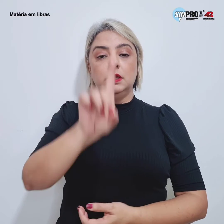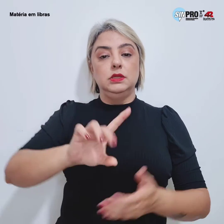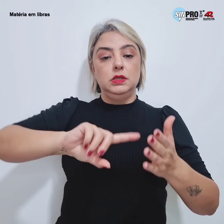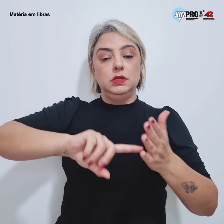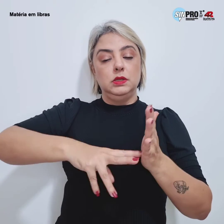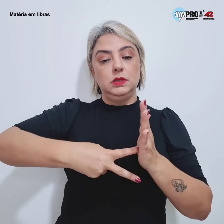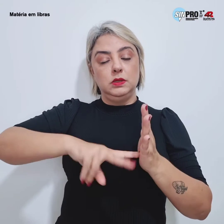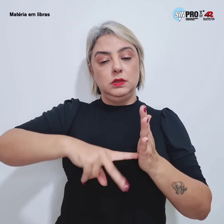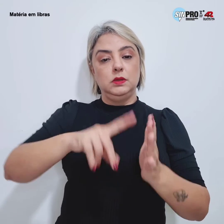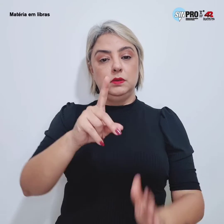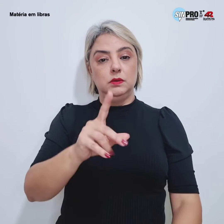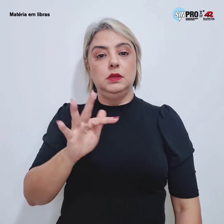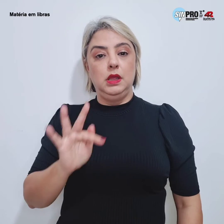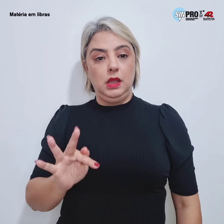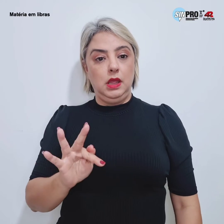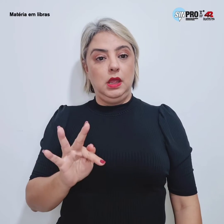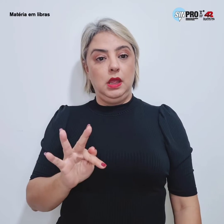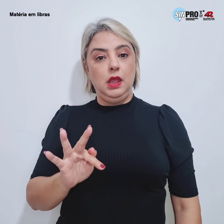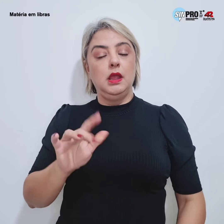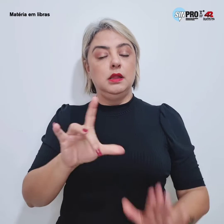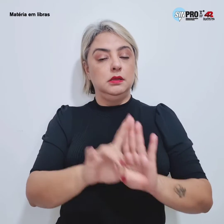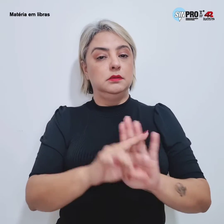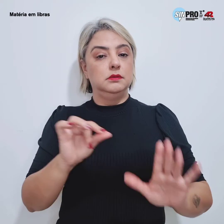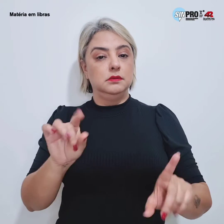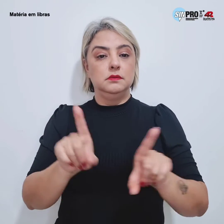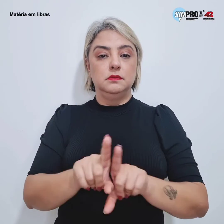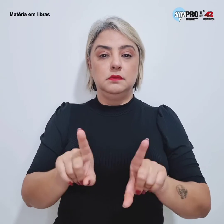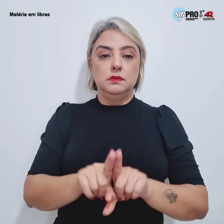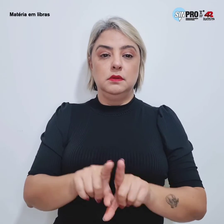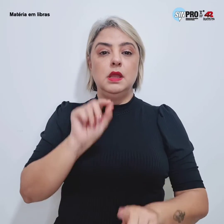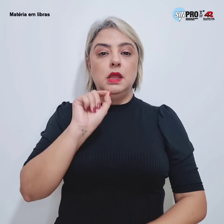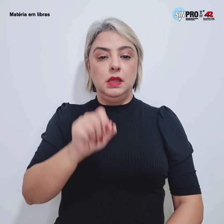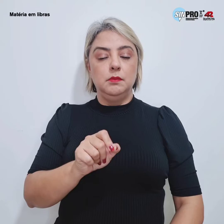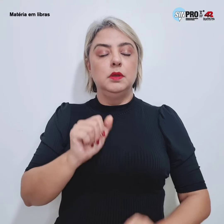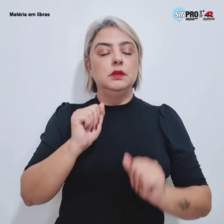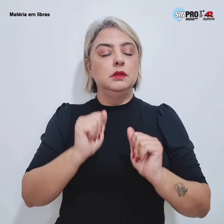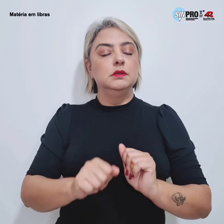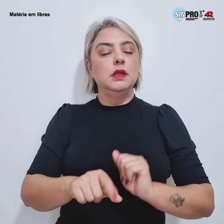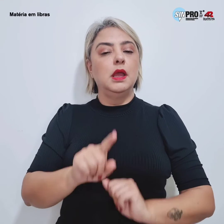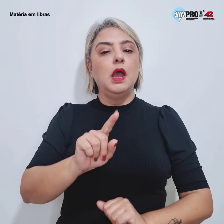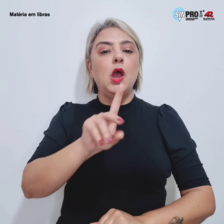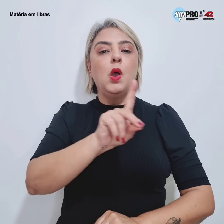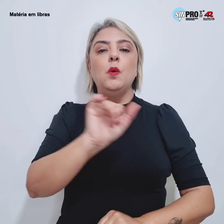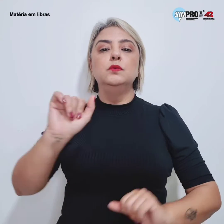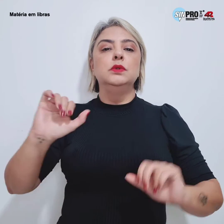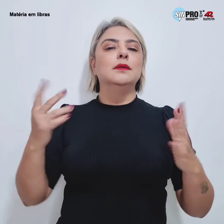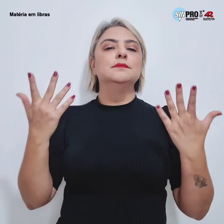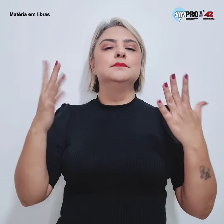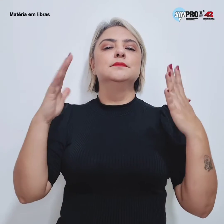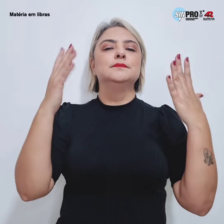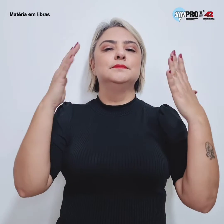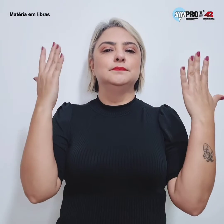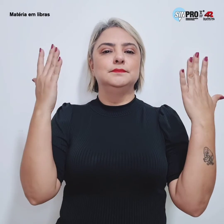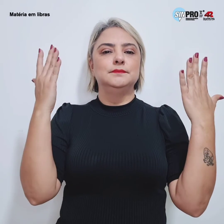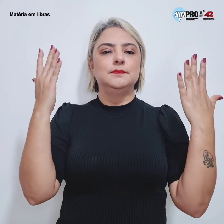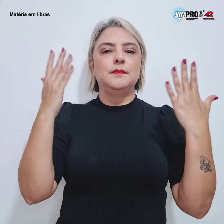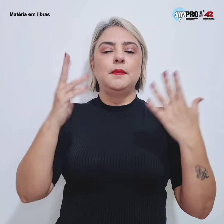A diretoria colegiada do sindicato ressalta ainda que esta poderia ter sido uma data de